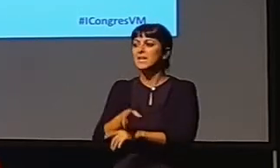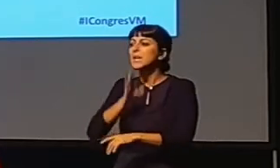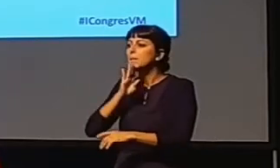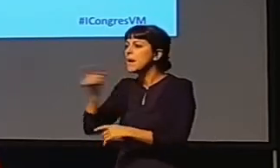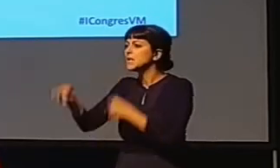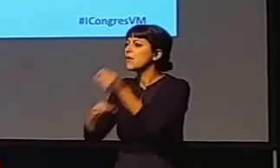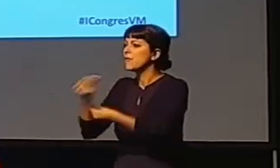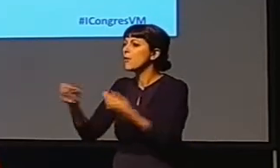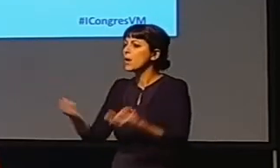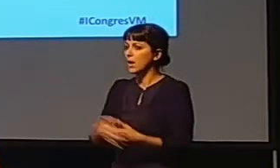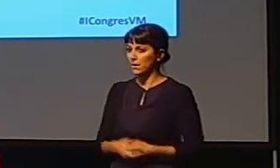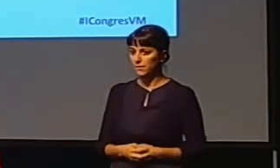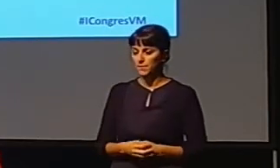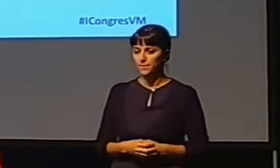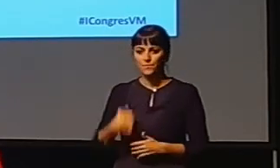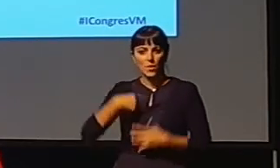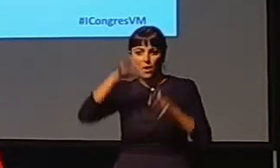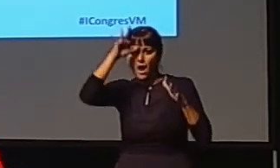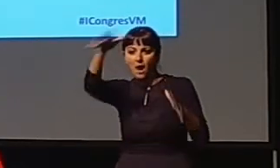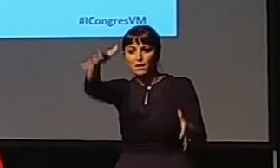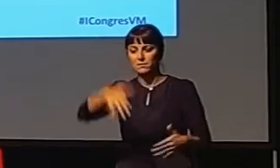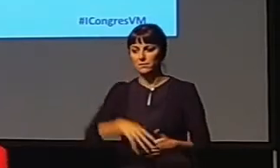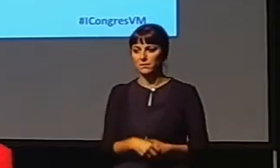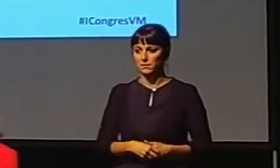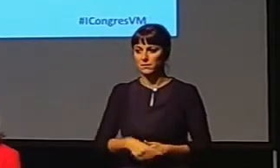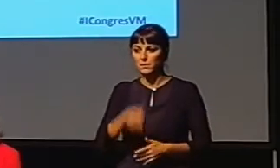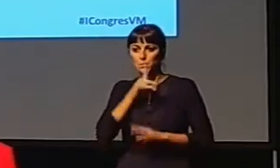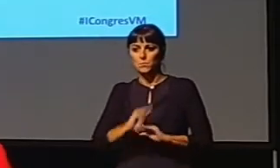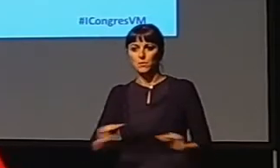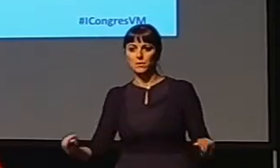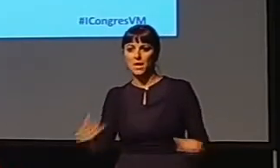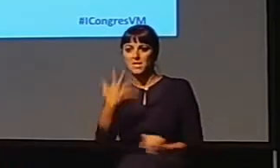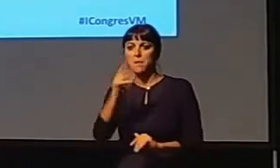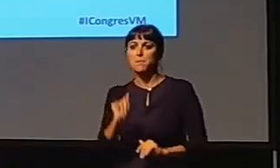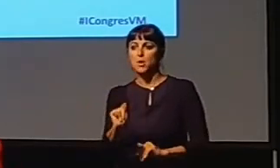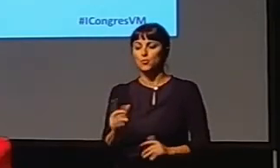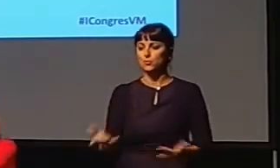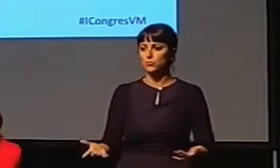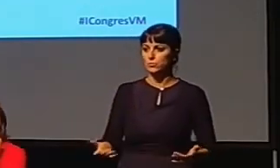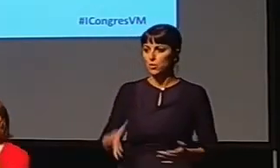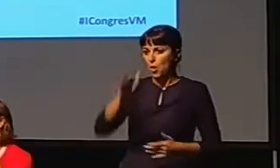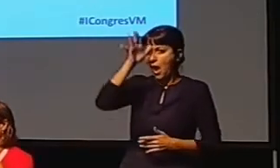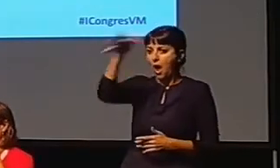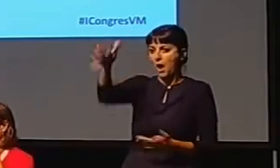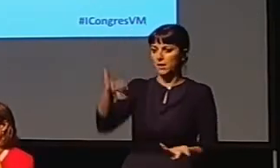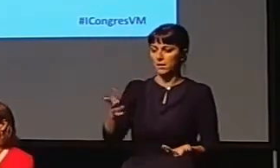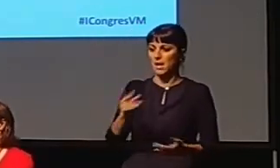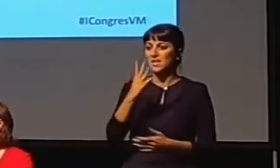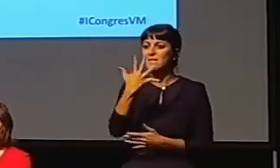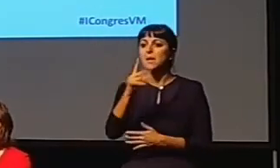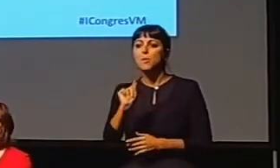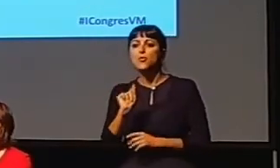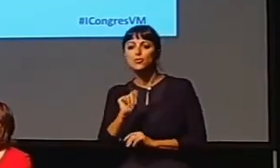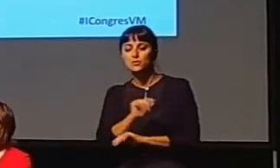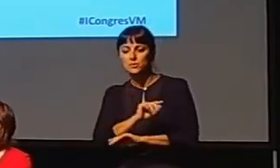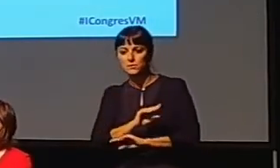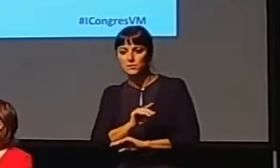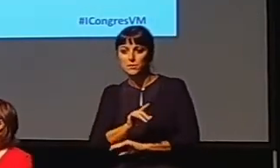No? Jo estic farta de minuts de silenci. Ho dic perquè aquests 5 minuts em permeto la llicència pel meu